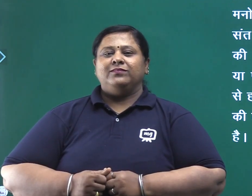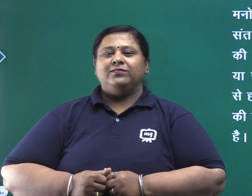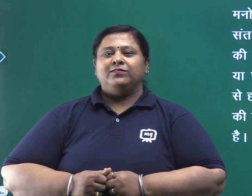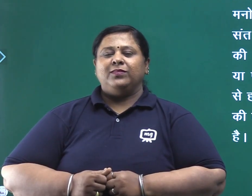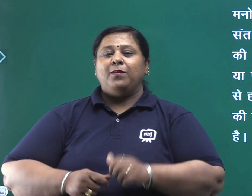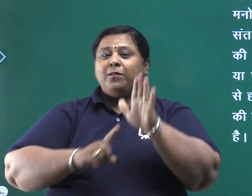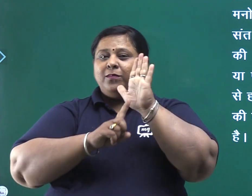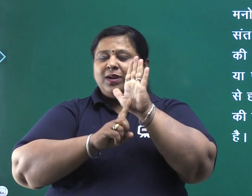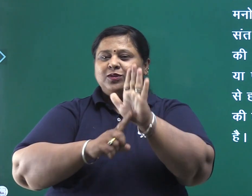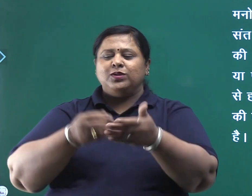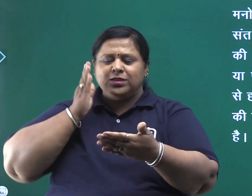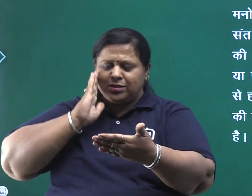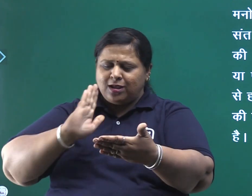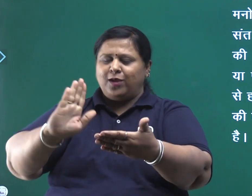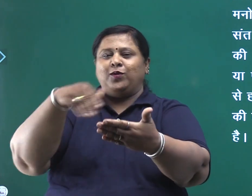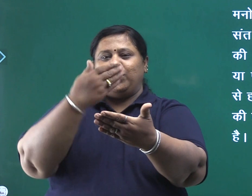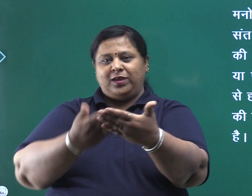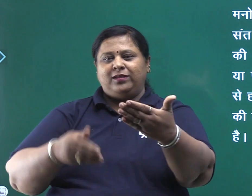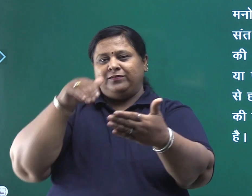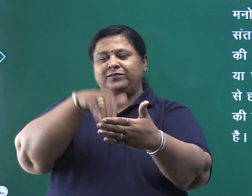प्रस्तुत साखियों में